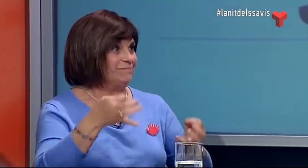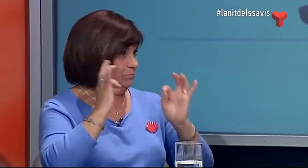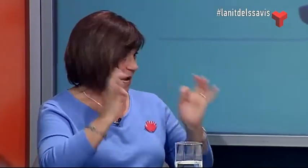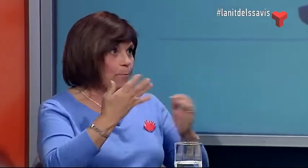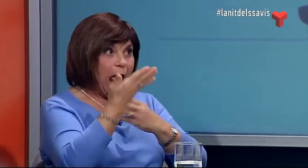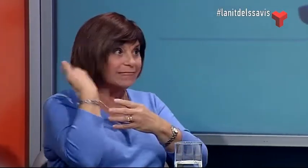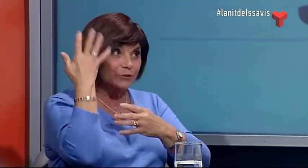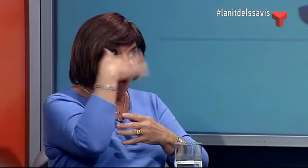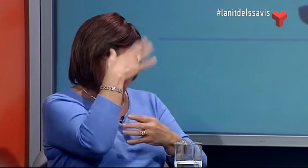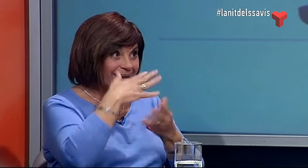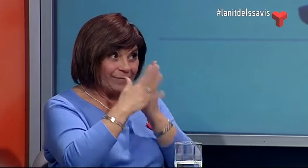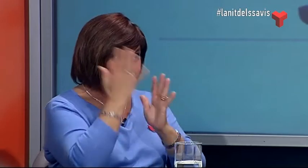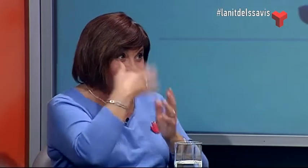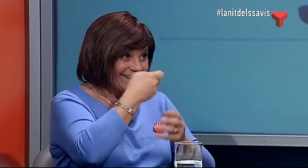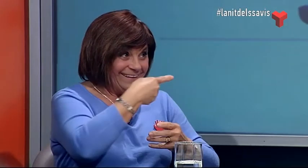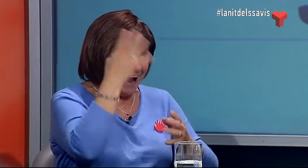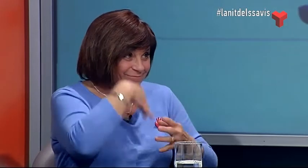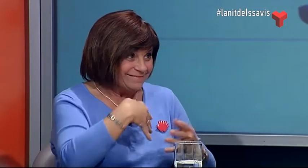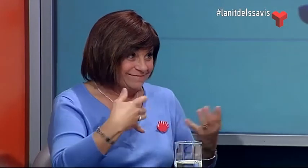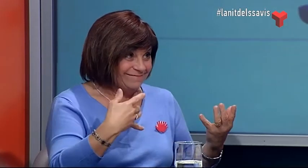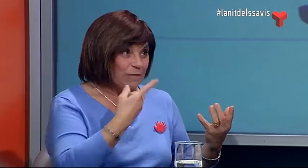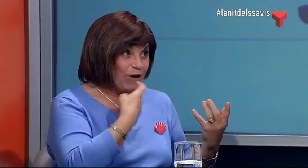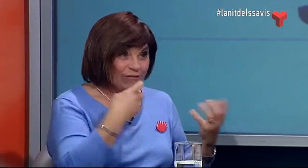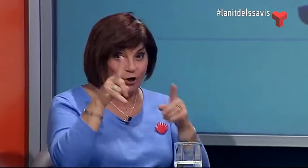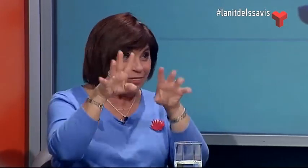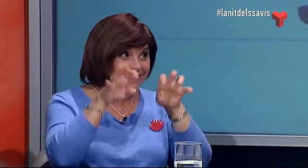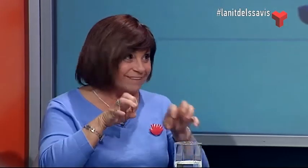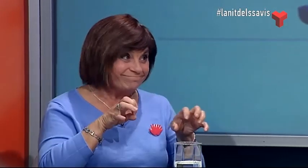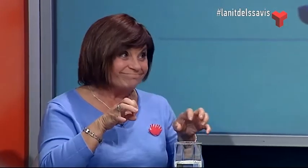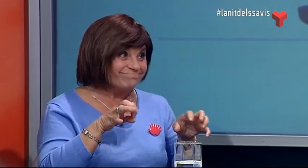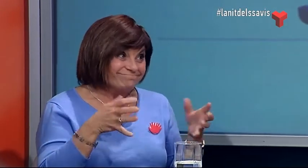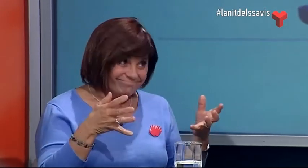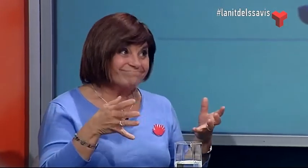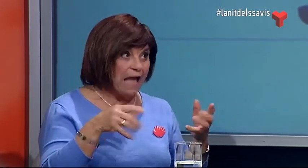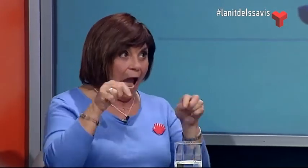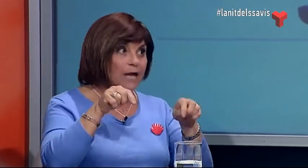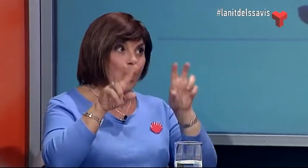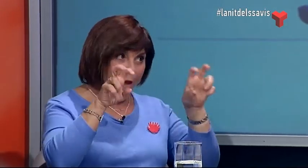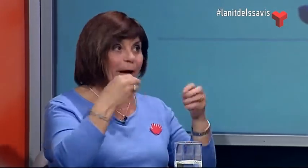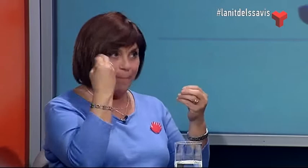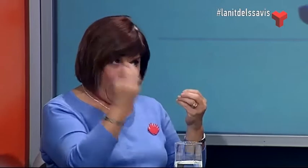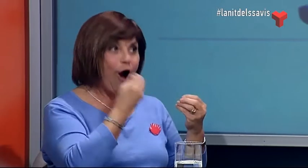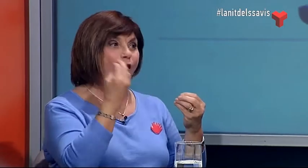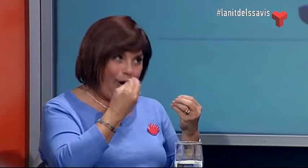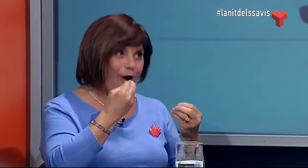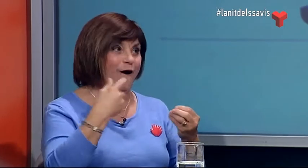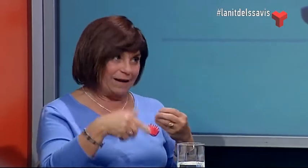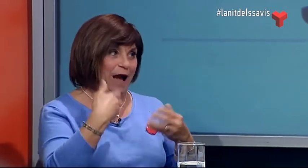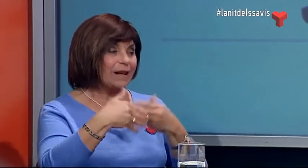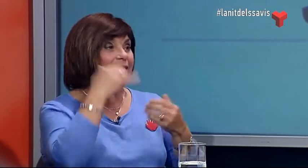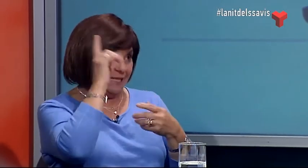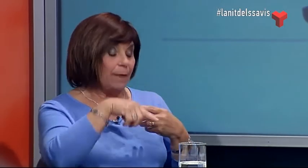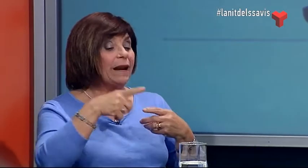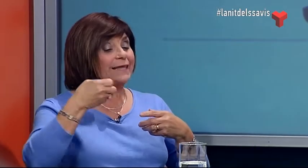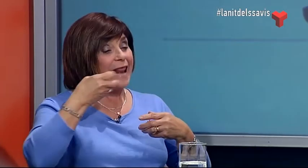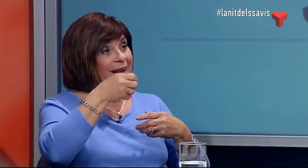que la televisió, que ens faciliten també tota aquesta accessibilitat. Antigament no hi havia ni això. Llavors no podríem, no en teníem res. Sí que és veritat